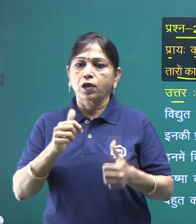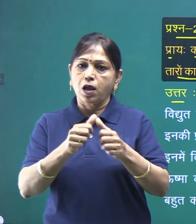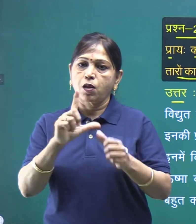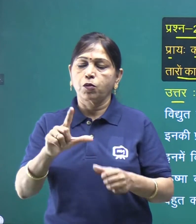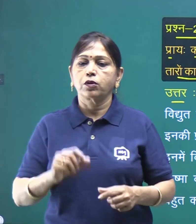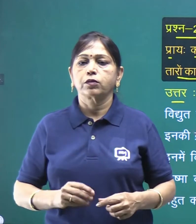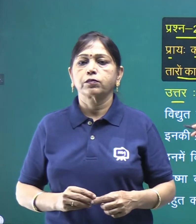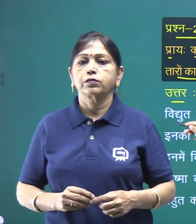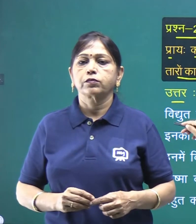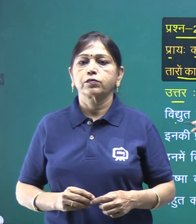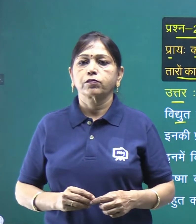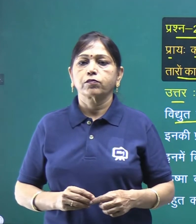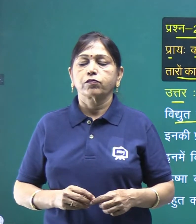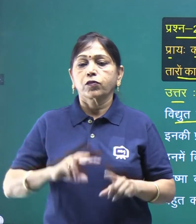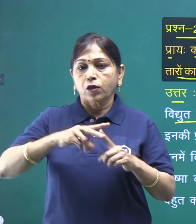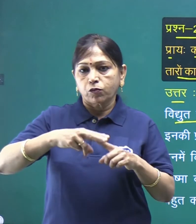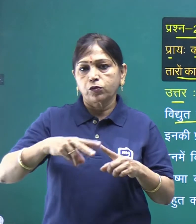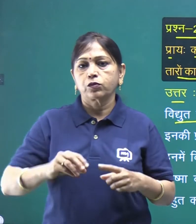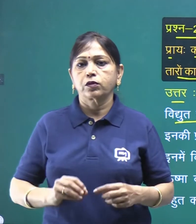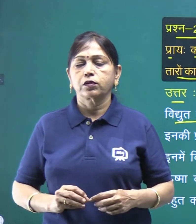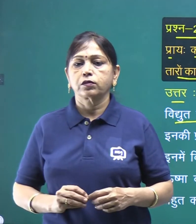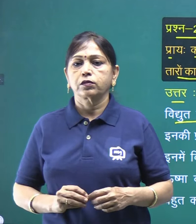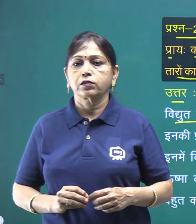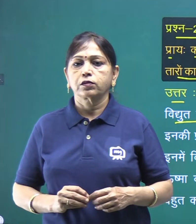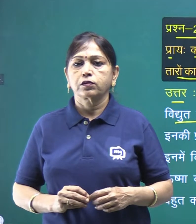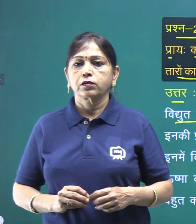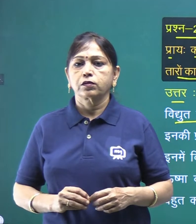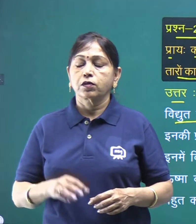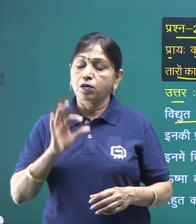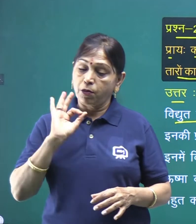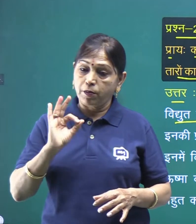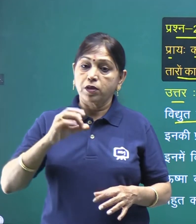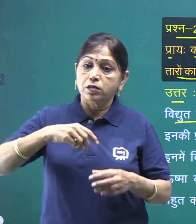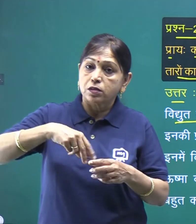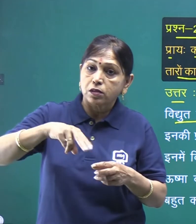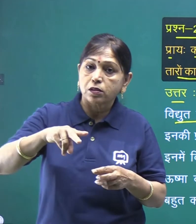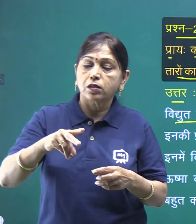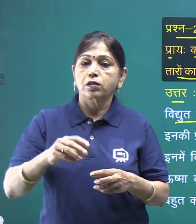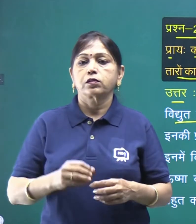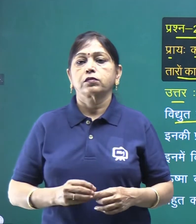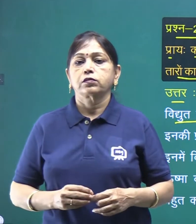एल्युमिनियम विद्युत के अच्छे चालक होते हैं।